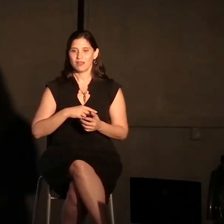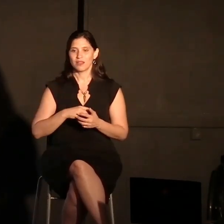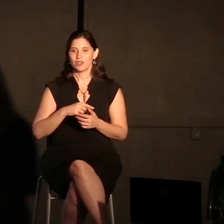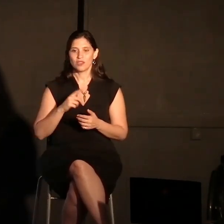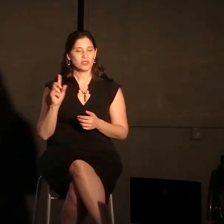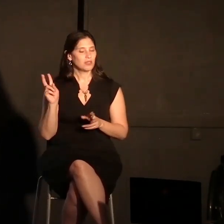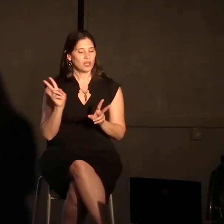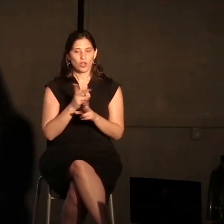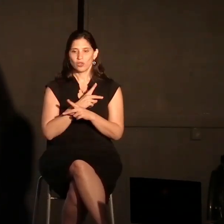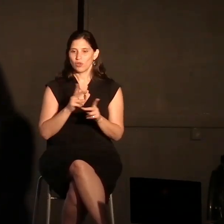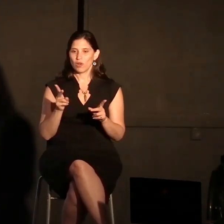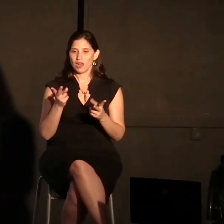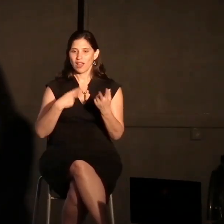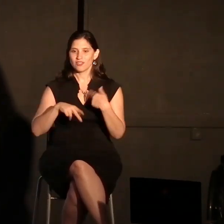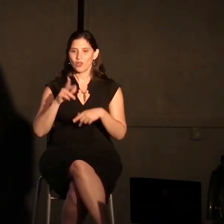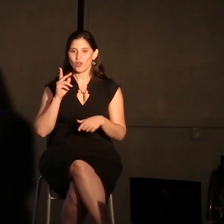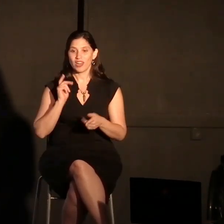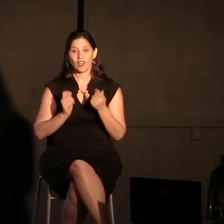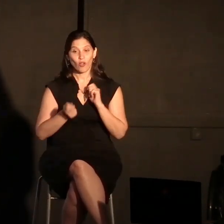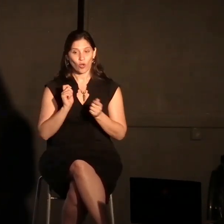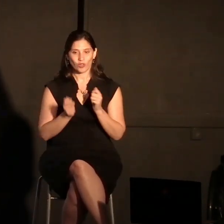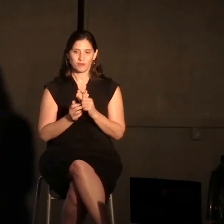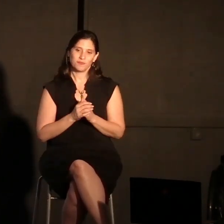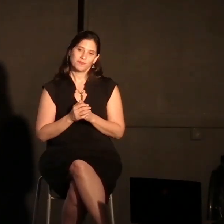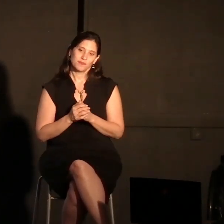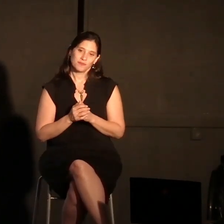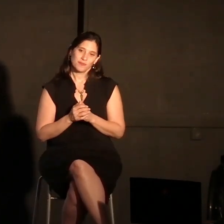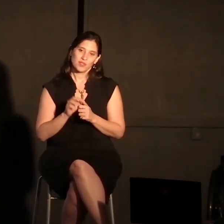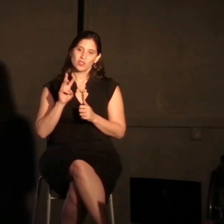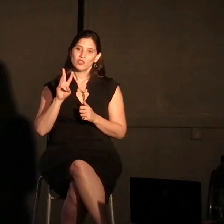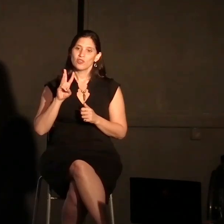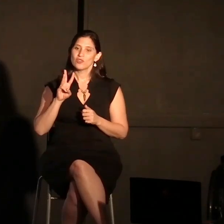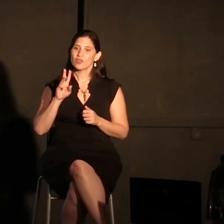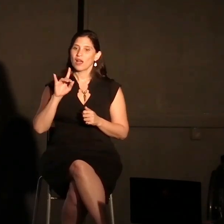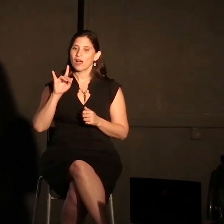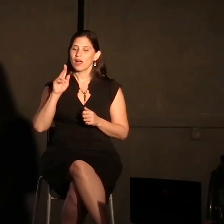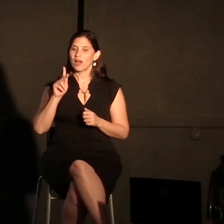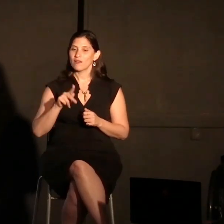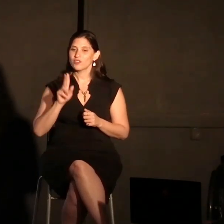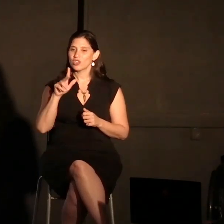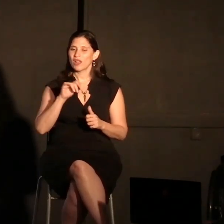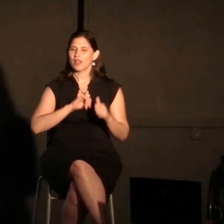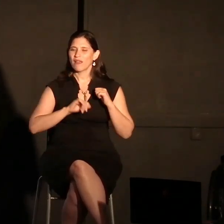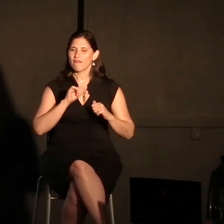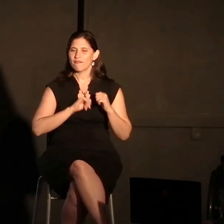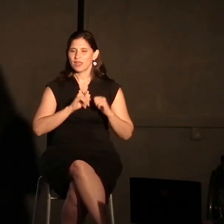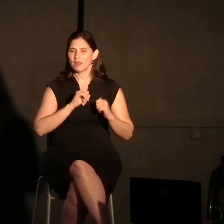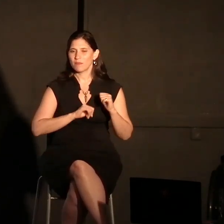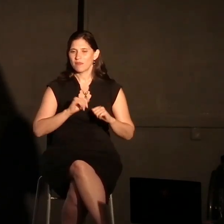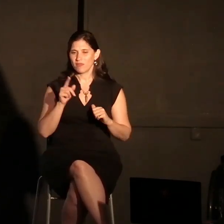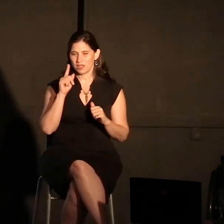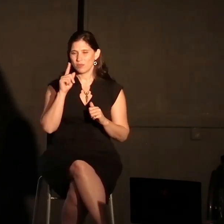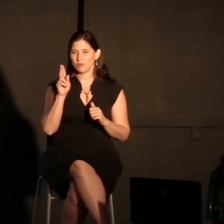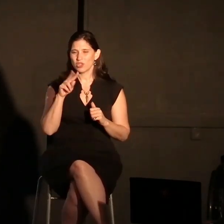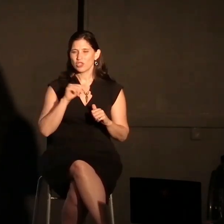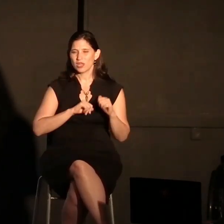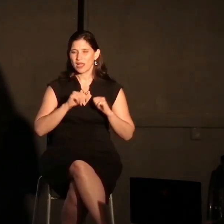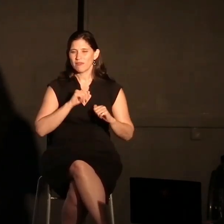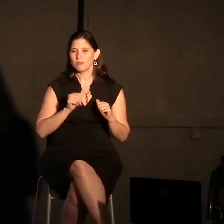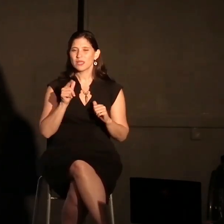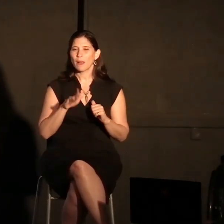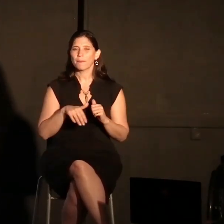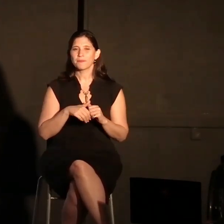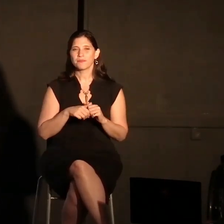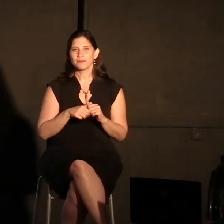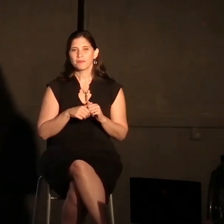שהיא לא תוכל יותר לחזור לרקוד שכב שיש לה כאבים ואתם יודעים שיש כאבים זה